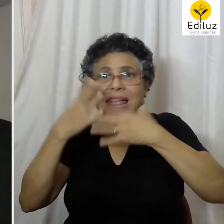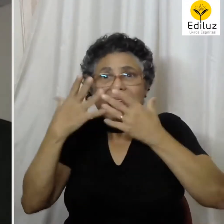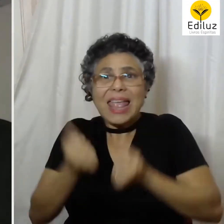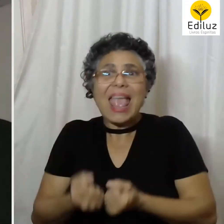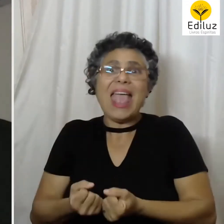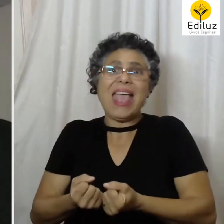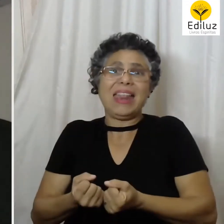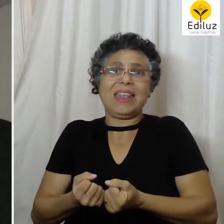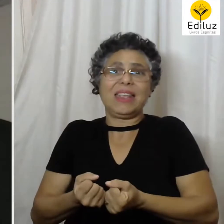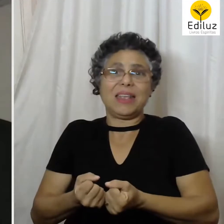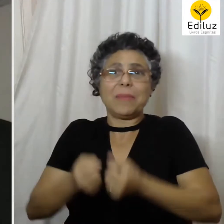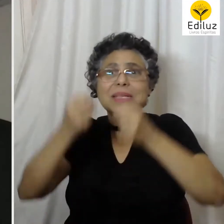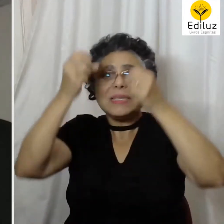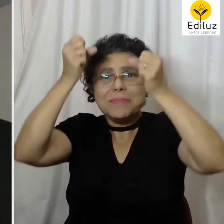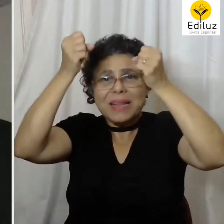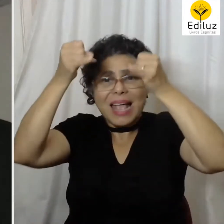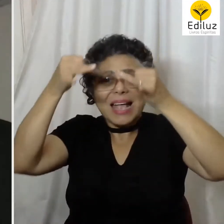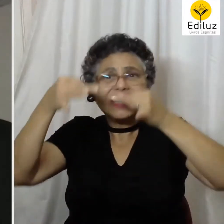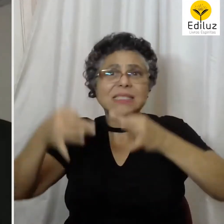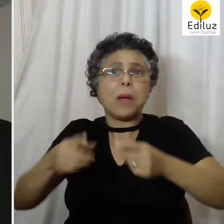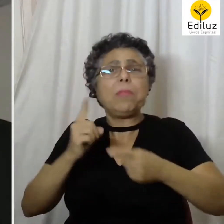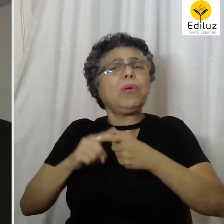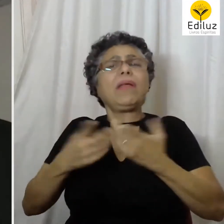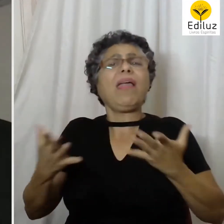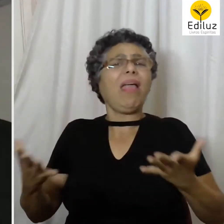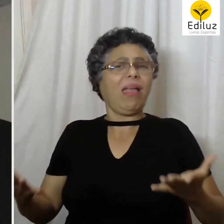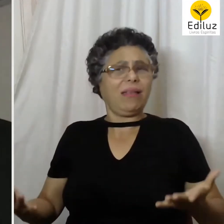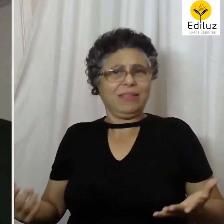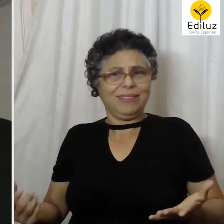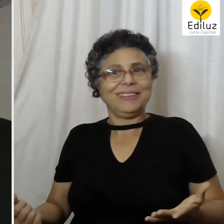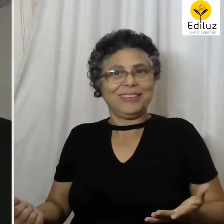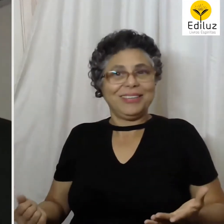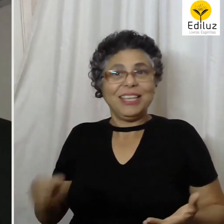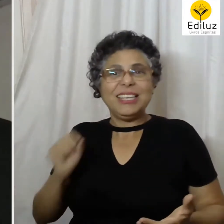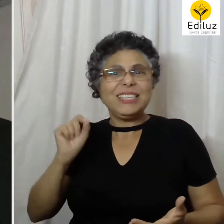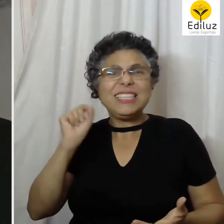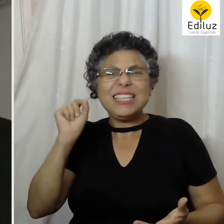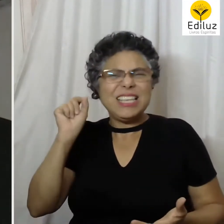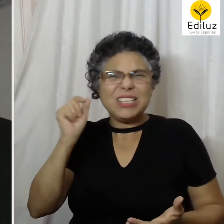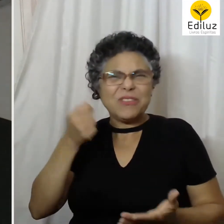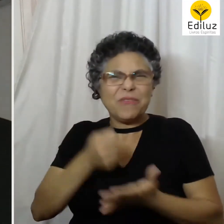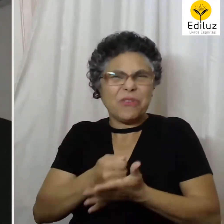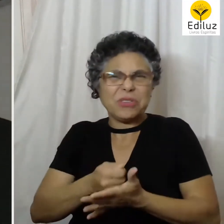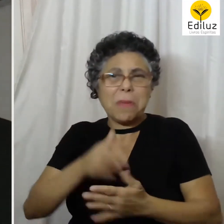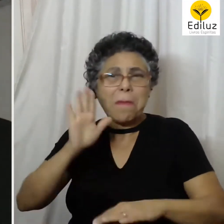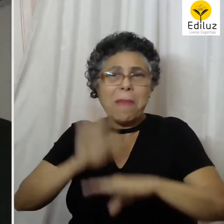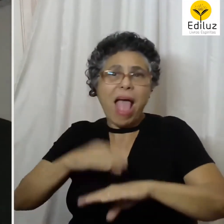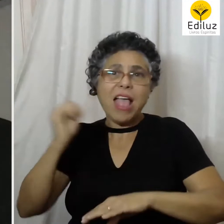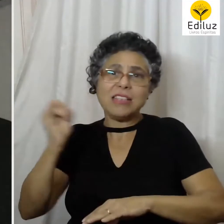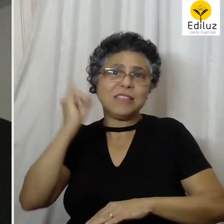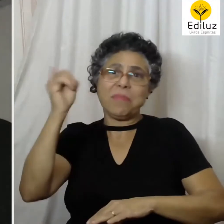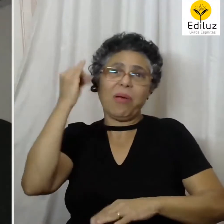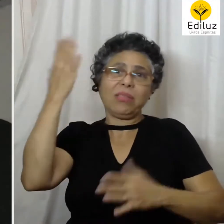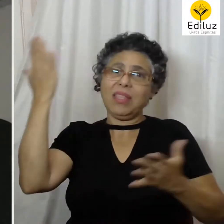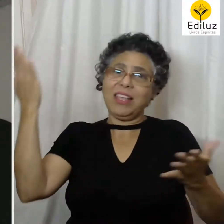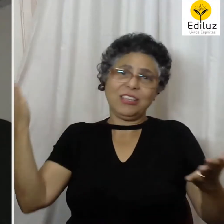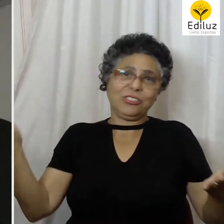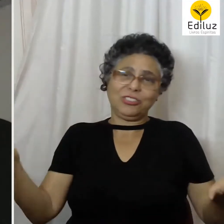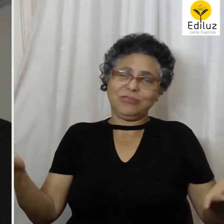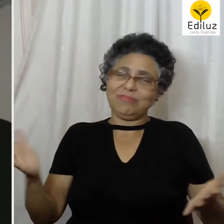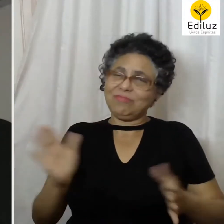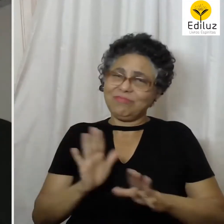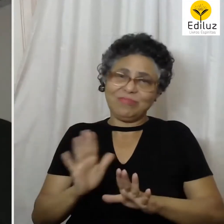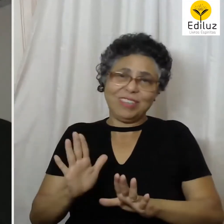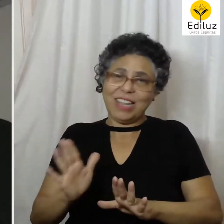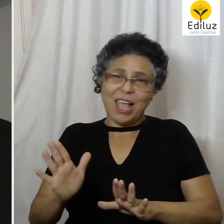explicações como se isso determinasse a forma com a qual eu passarei a me relacionar com